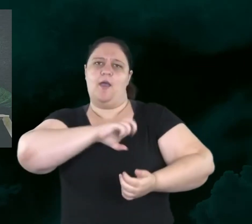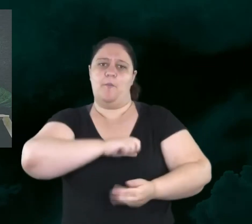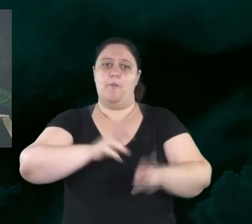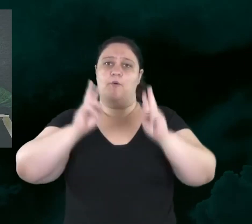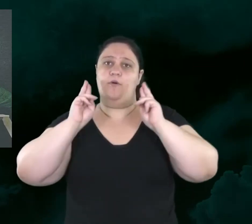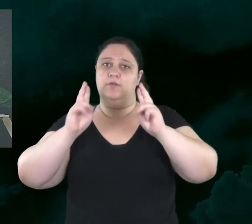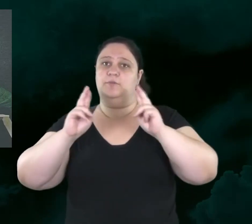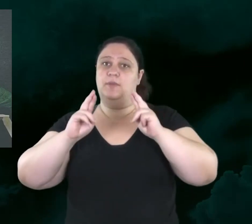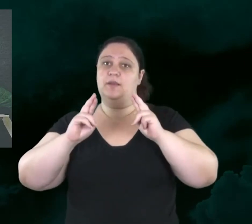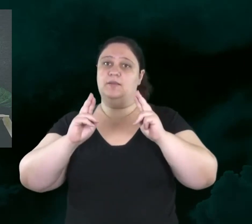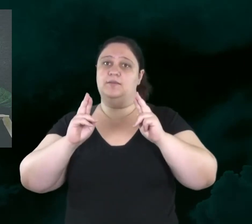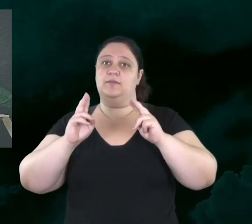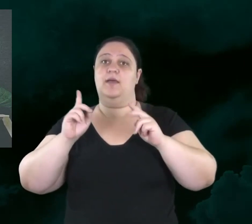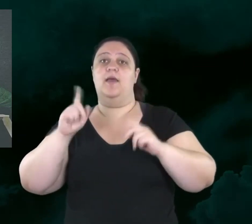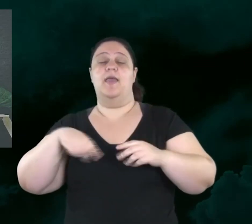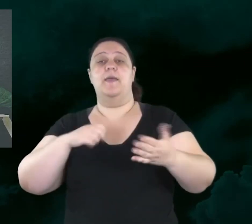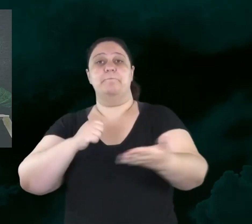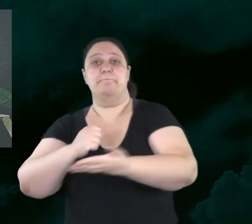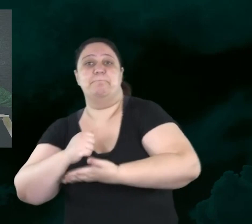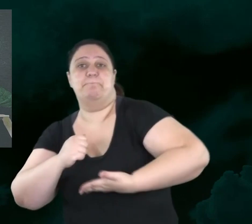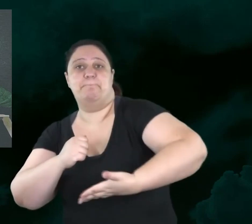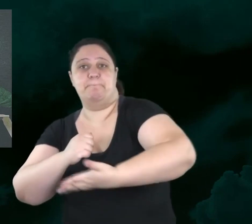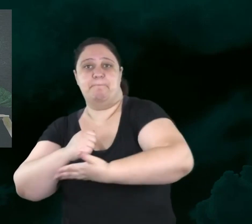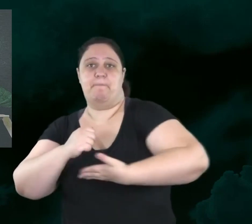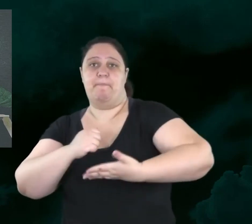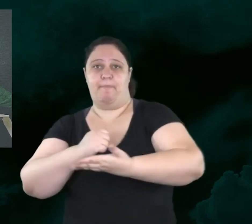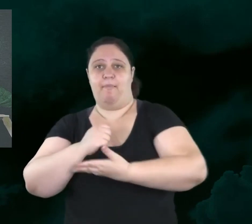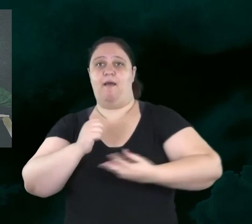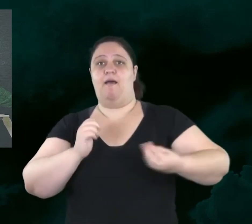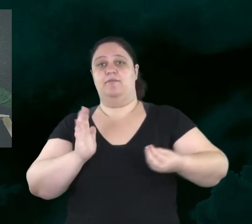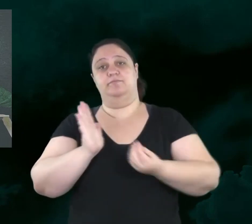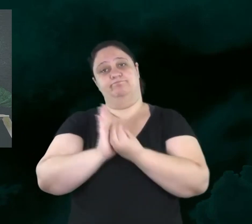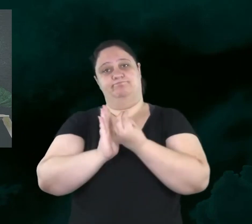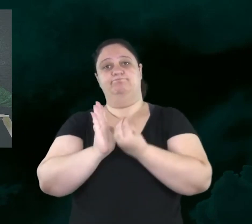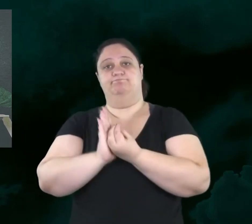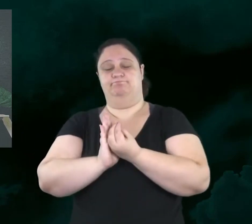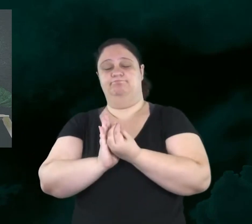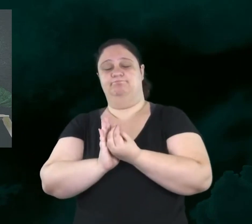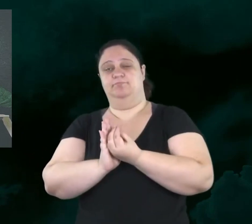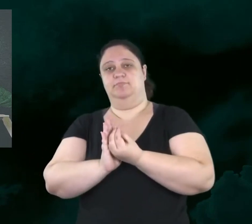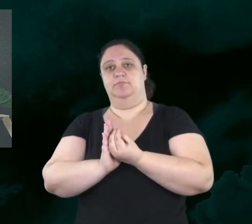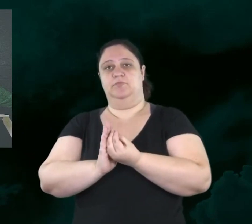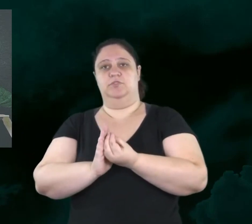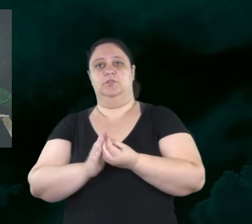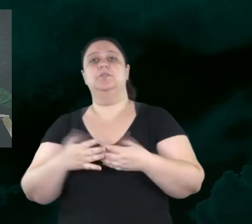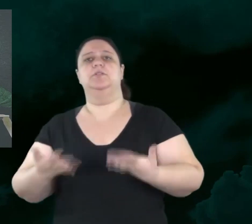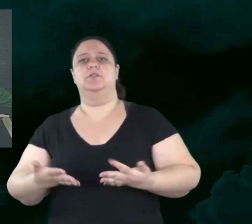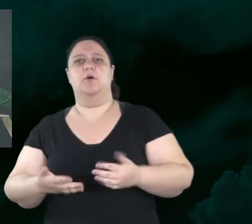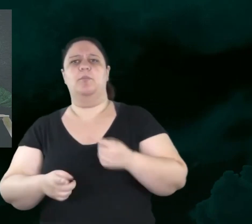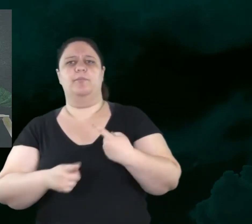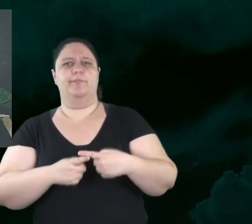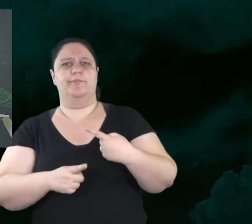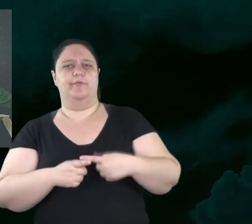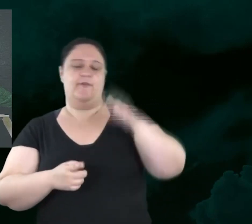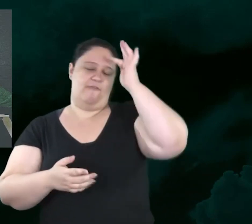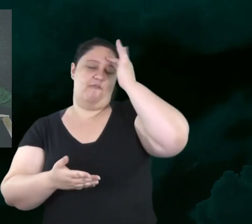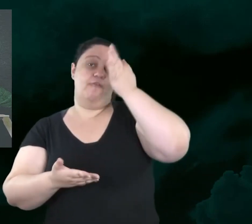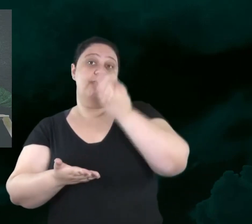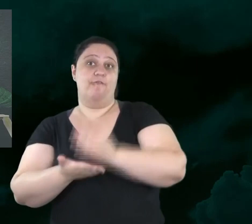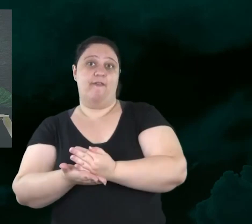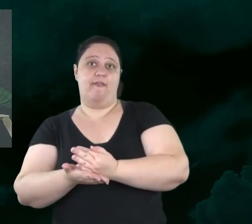estrutura na nossa vida cristã, nossa vida da igreja. A fé, por quê? A fé é uma coisa